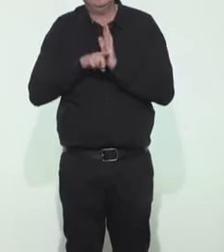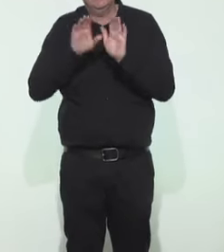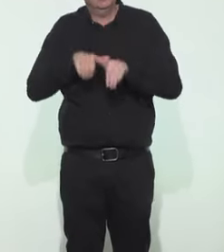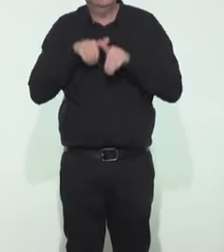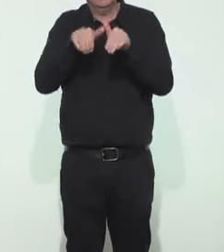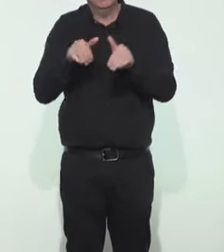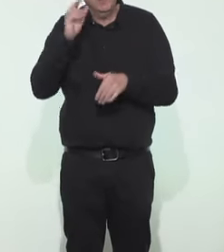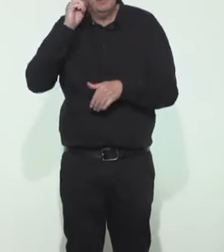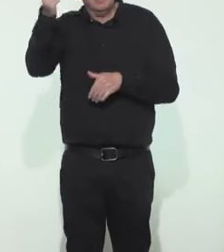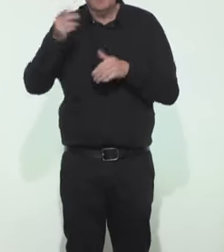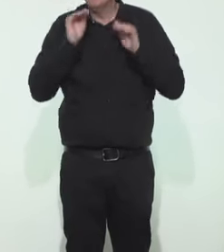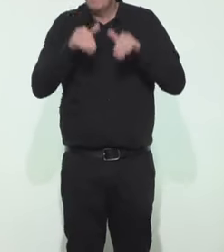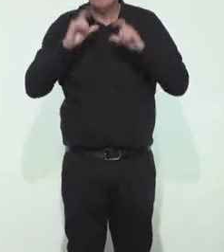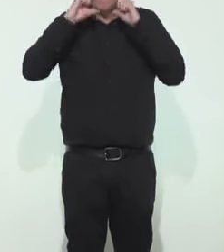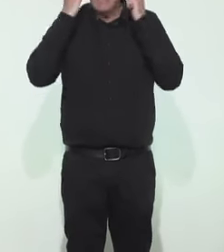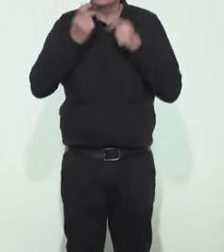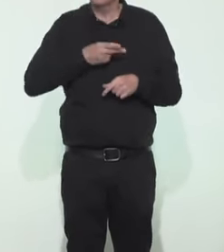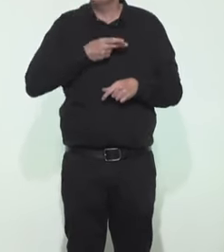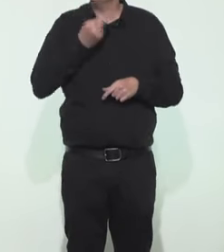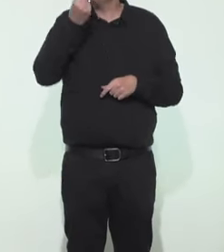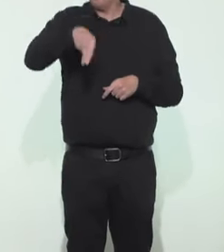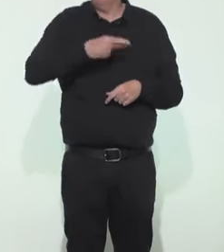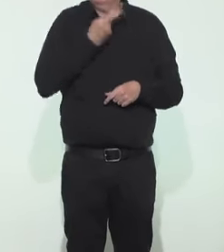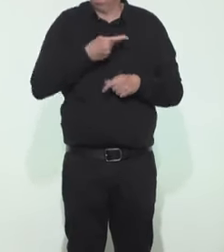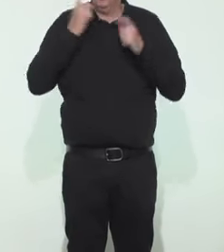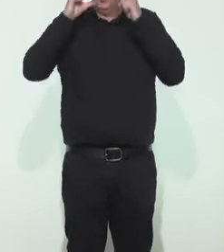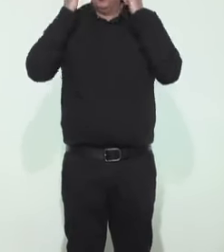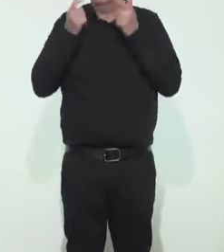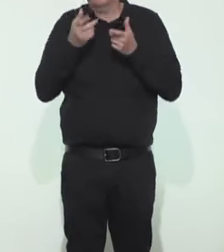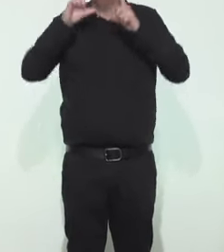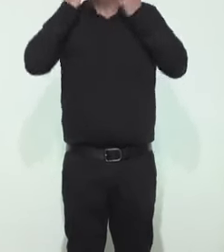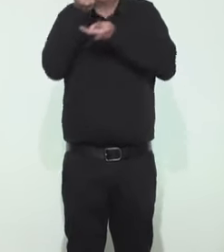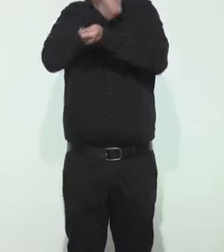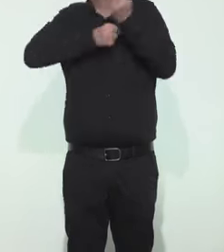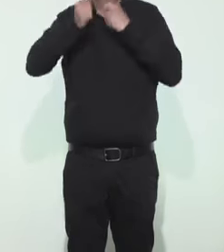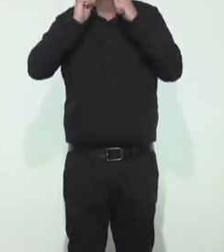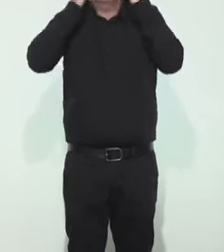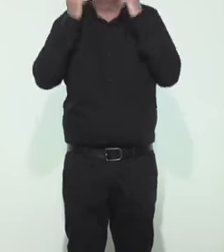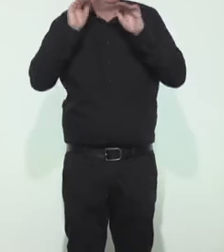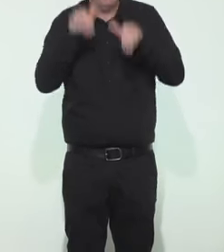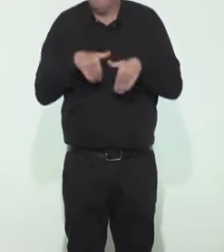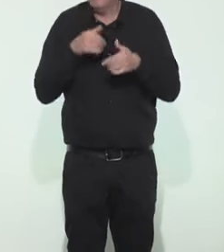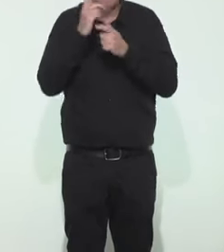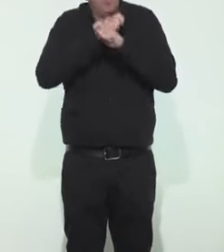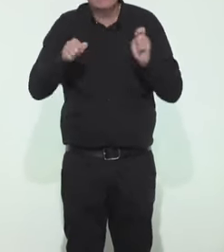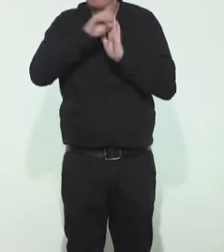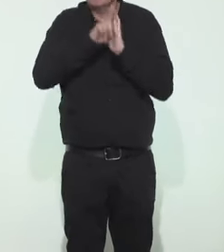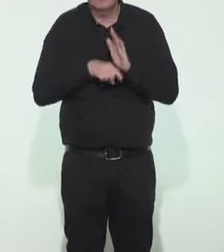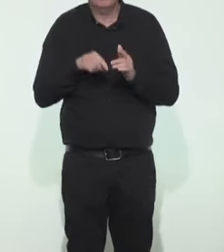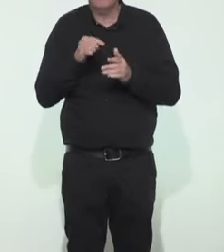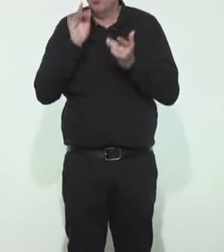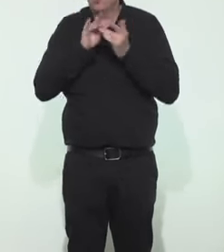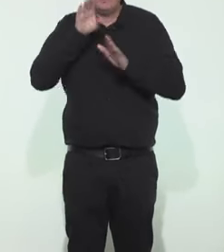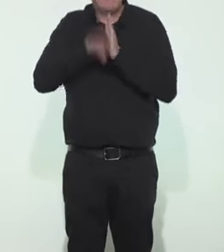même si l'on utilise ce type de masque alternative ça ne remplace en aucun cas toutes les mesures de distanciation social de réduction des